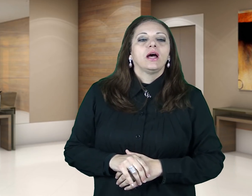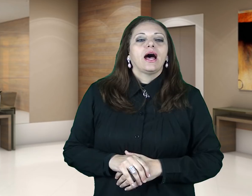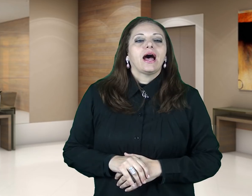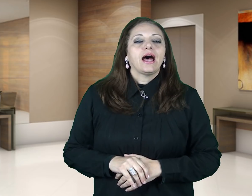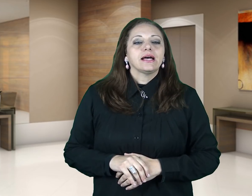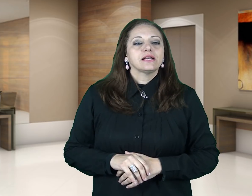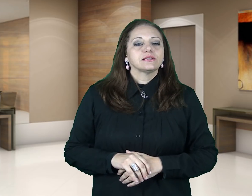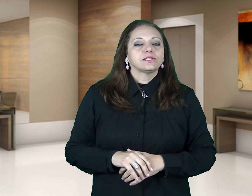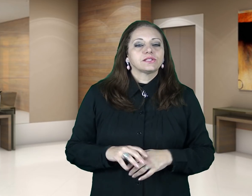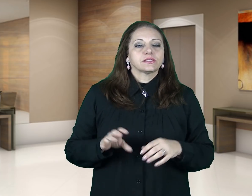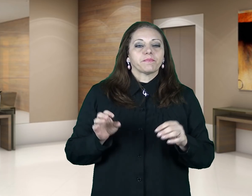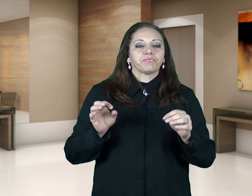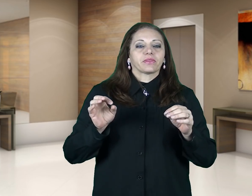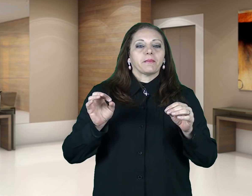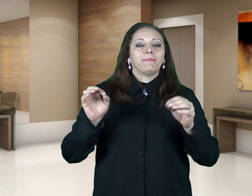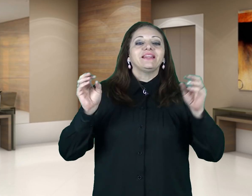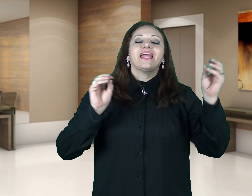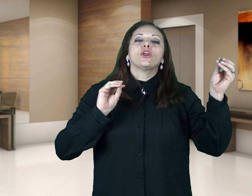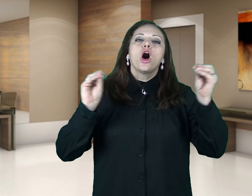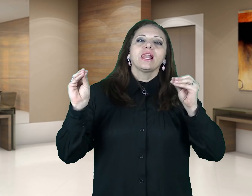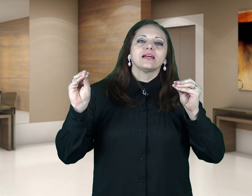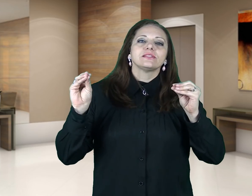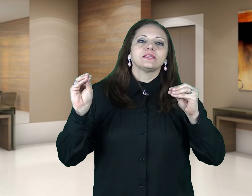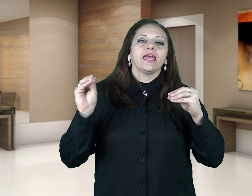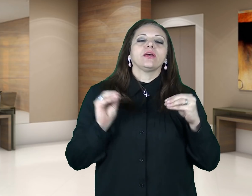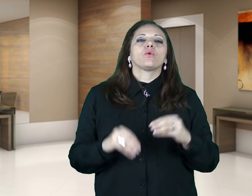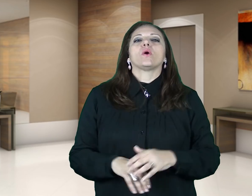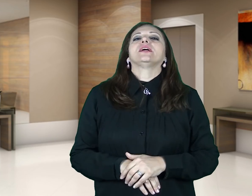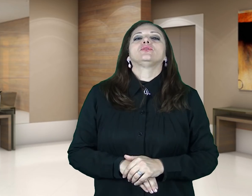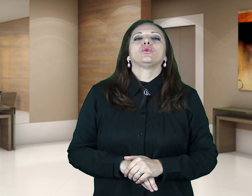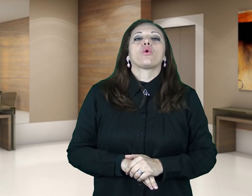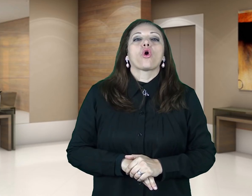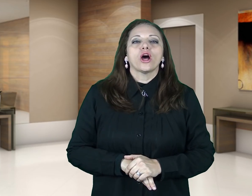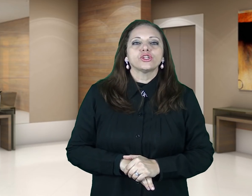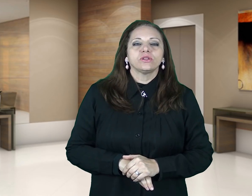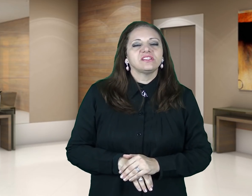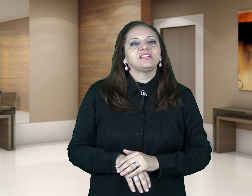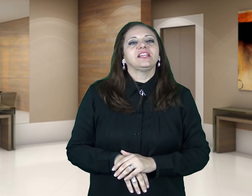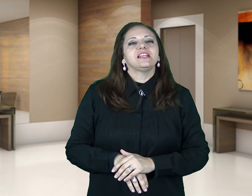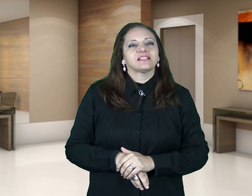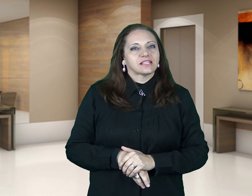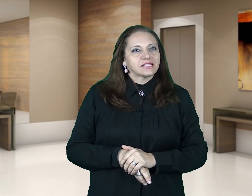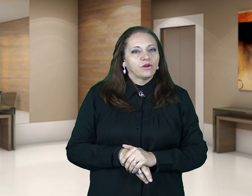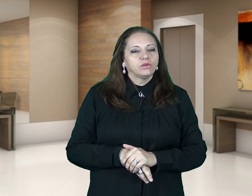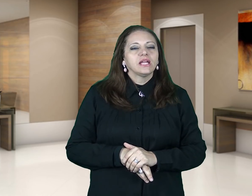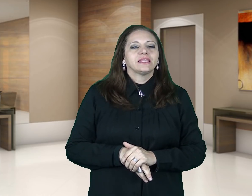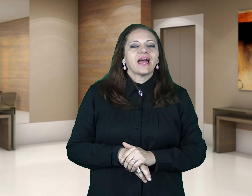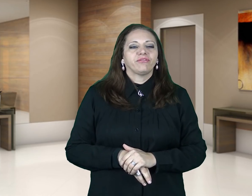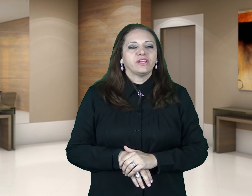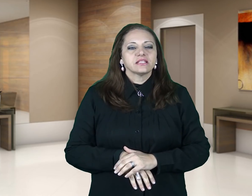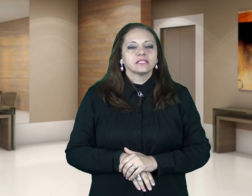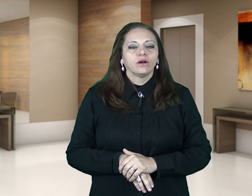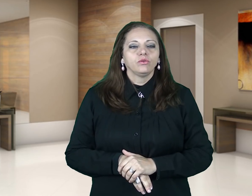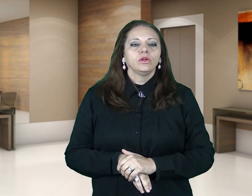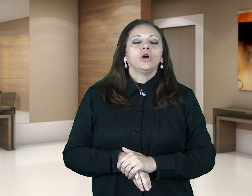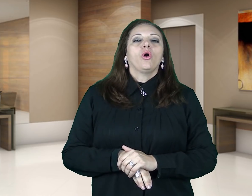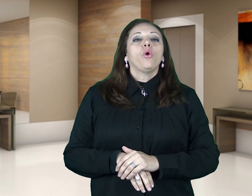temos as bandeirolas enquanto código de sinalização na aviação,